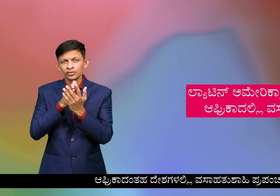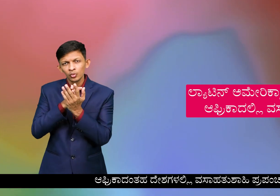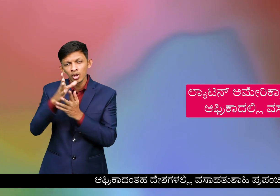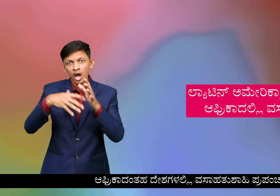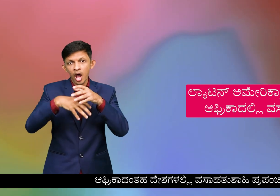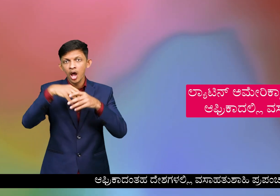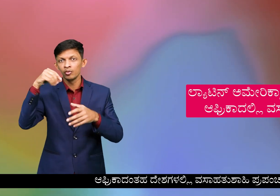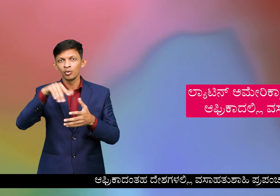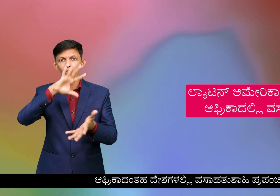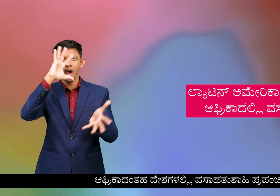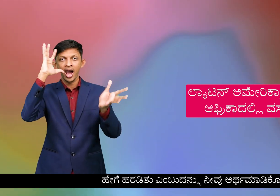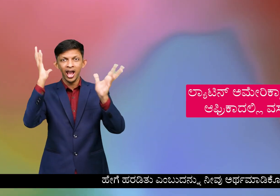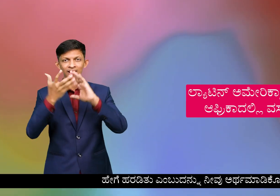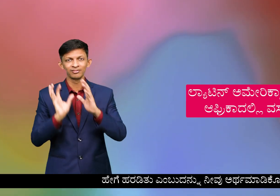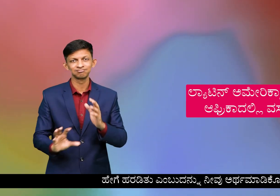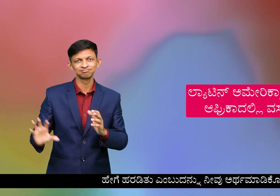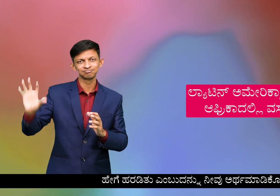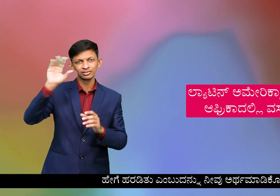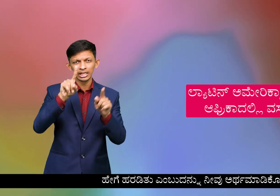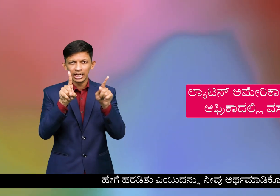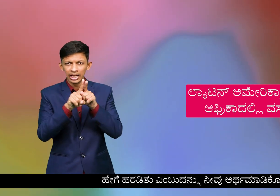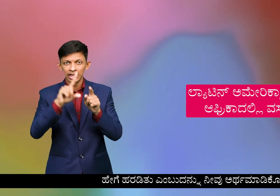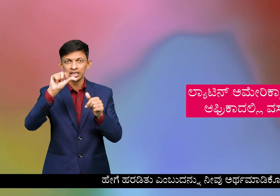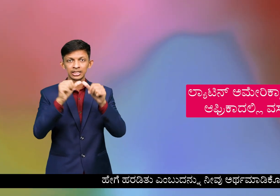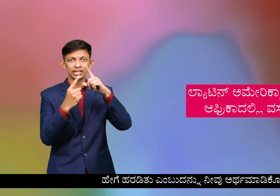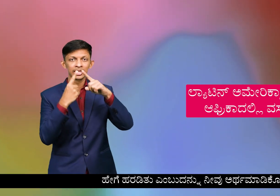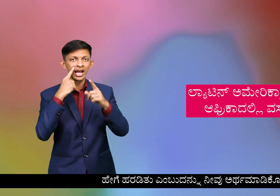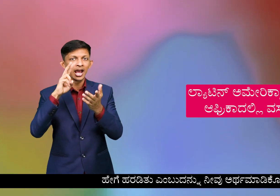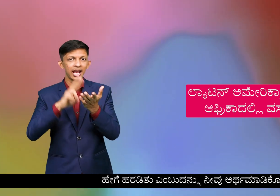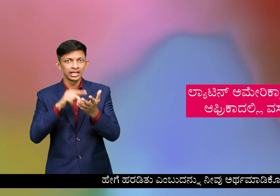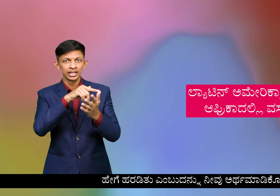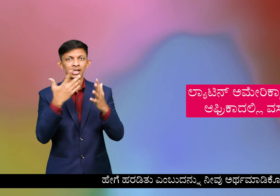ವಸಾಹತುಶಾಹಿ ಪ್ರಪಂಚದಾದ್ಯಂತ ಹೇಗೆ ಹರಡಿತು ಎಂಬುದನ್ನು ನೀವು ಅರ್ಥಮಾಡಿಕೊಳ್ಳುವಿರಿ.